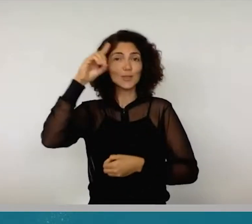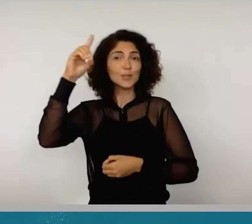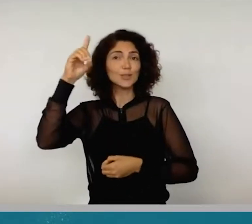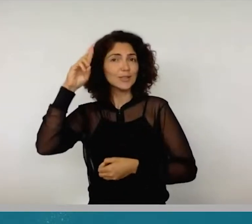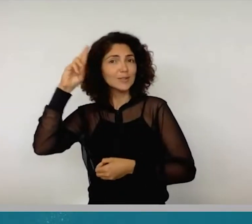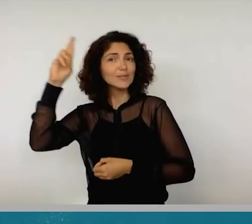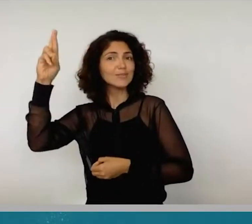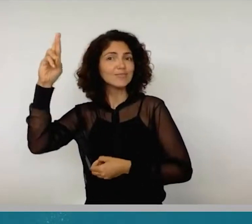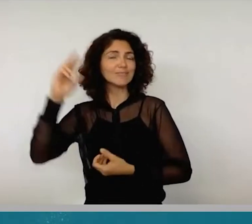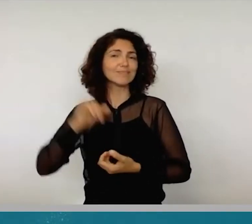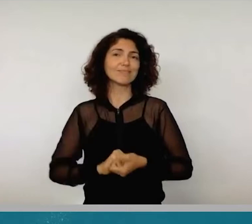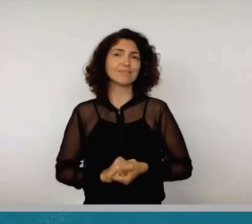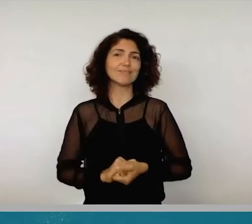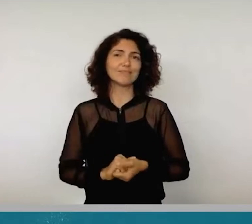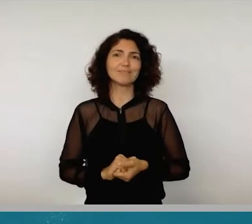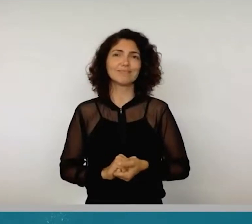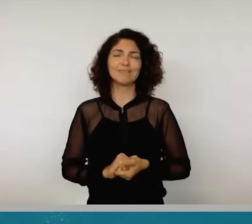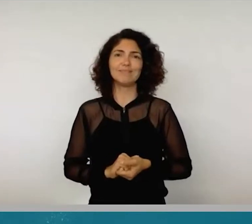Nós